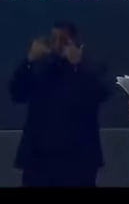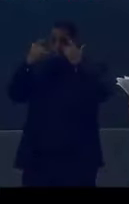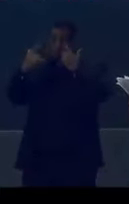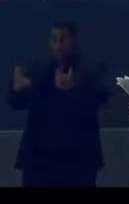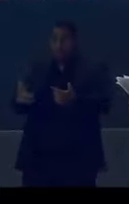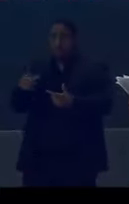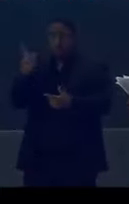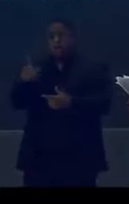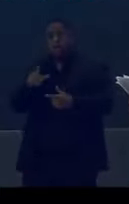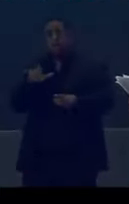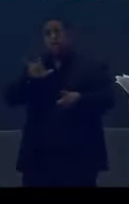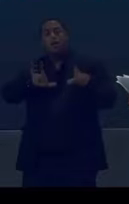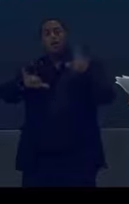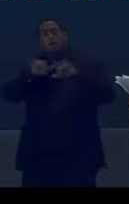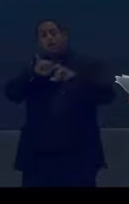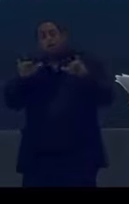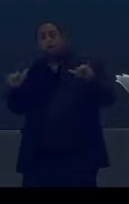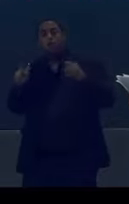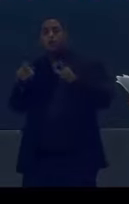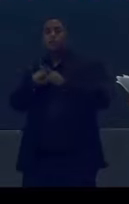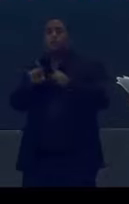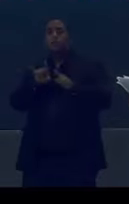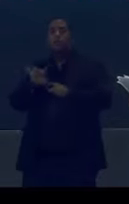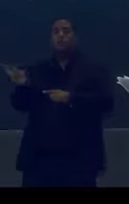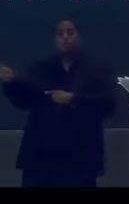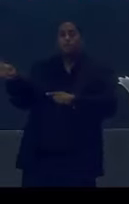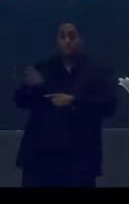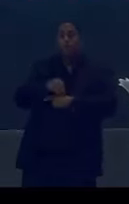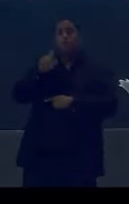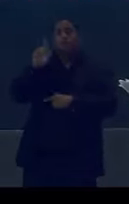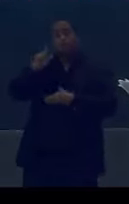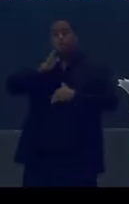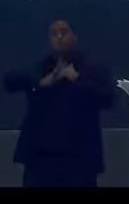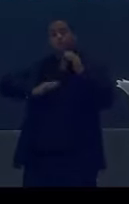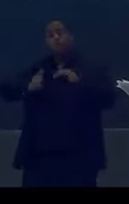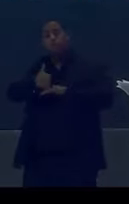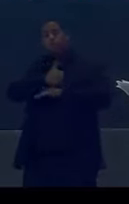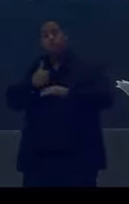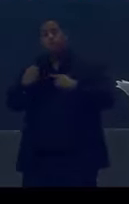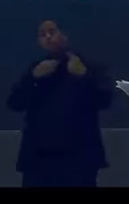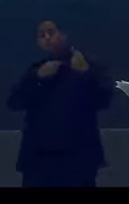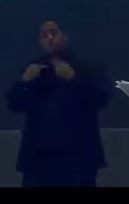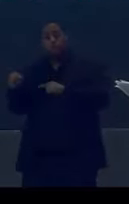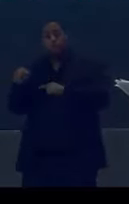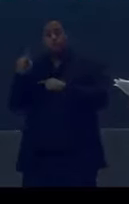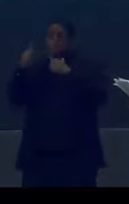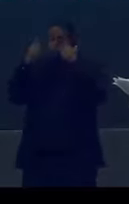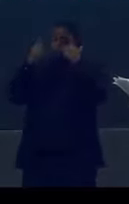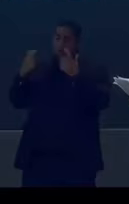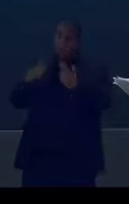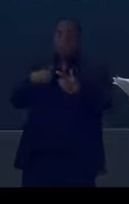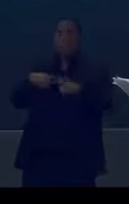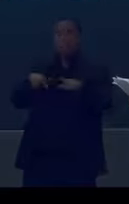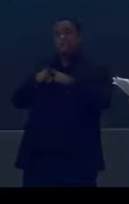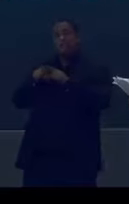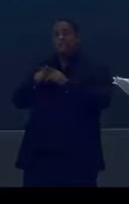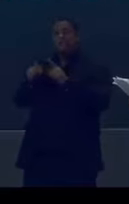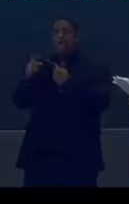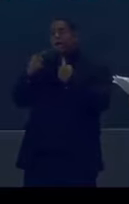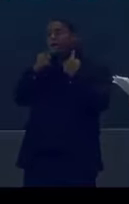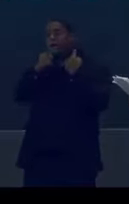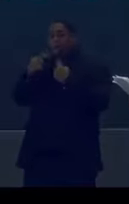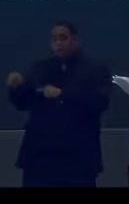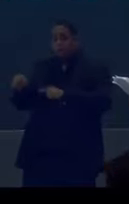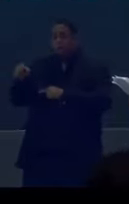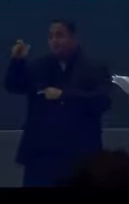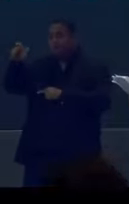contra a imprensa e seus imprescindíveis profissionais. As ameaças à